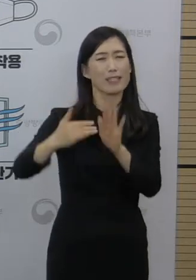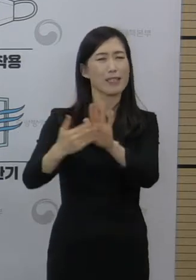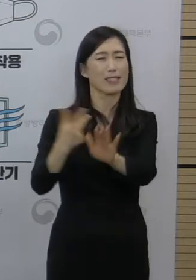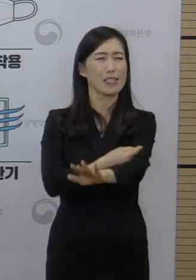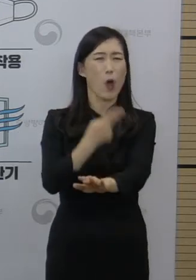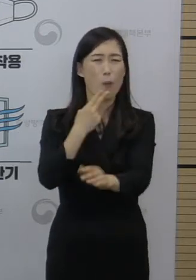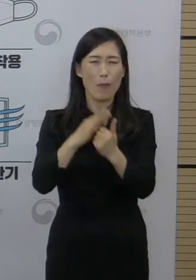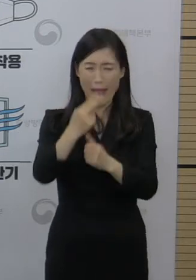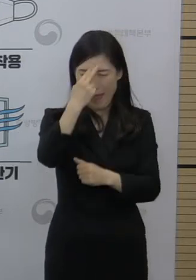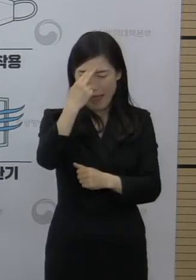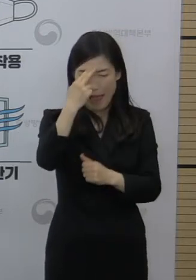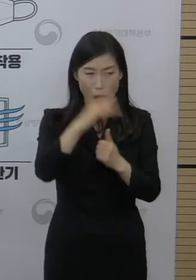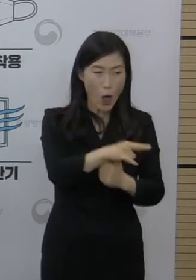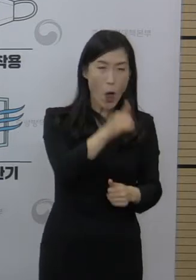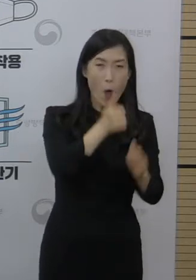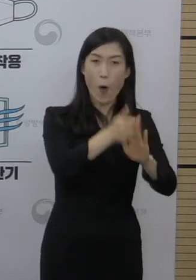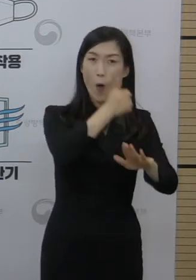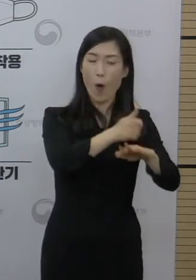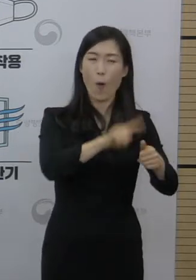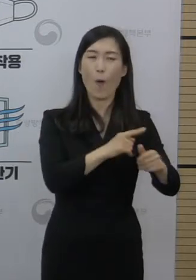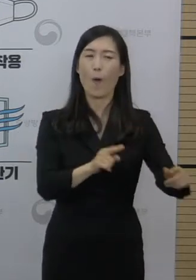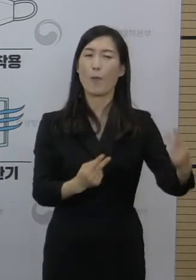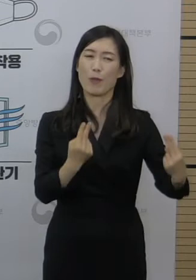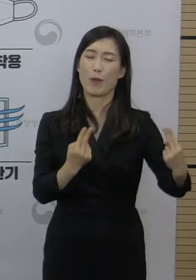협의를 통해 진행될 예정입니다